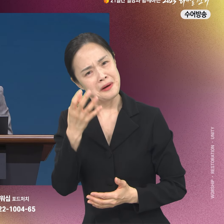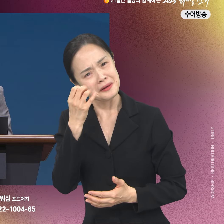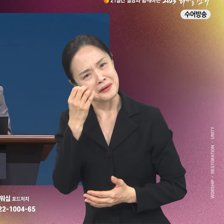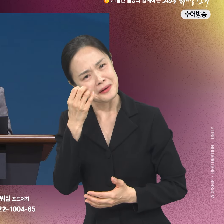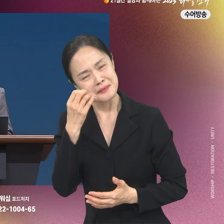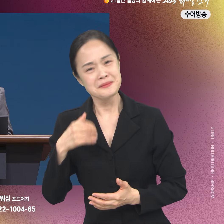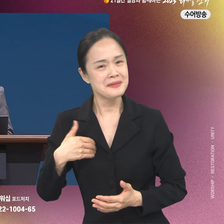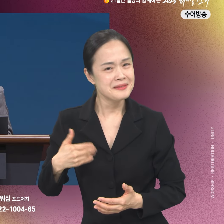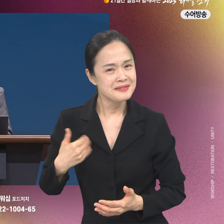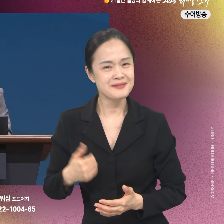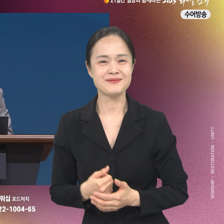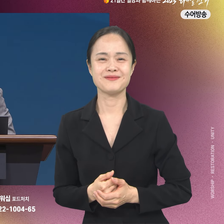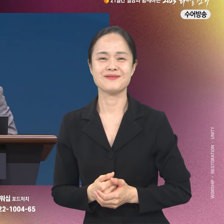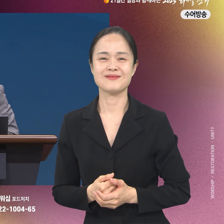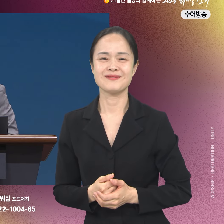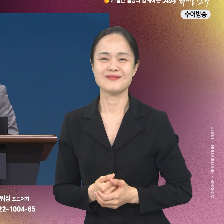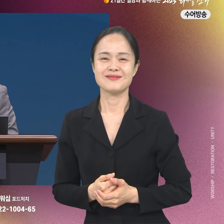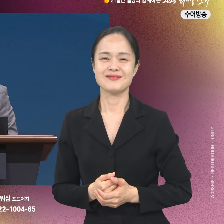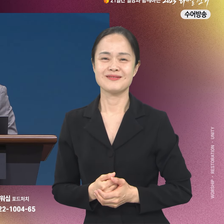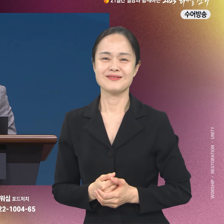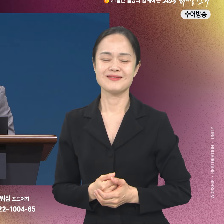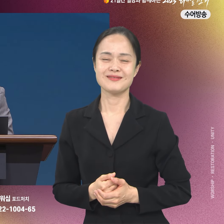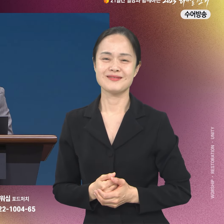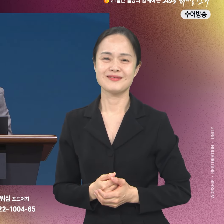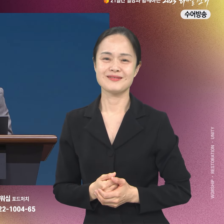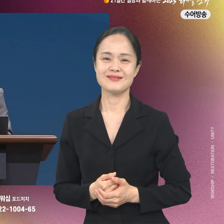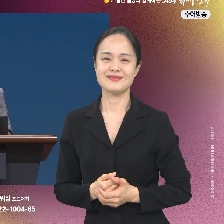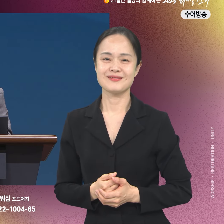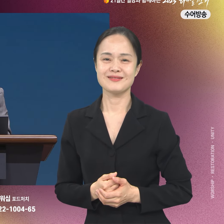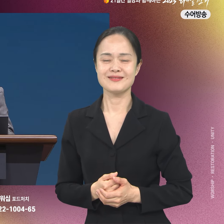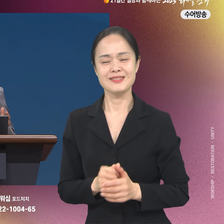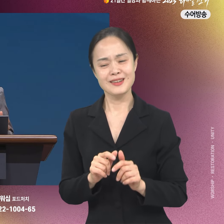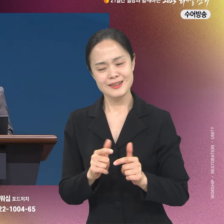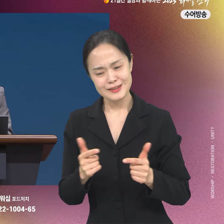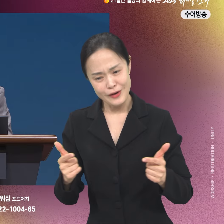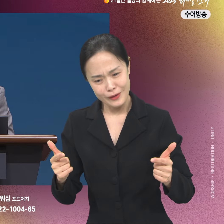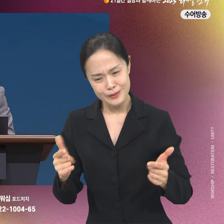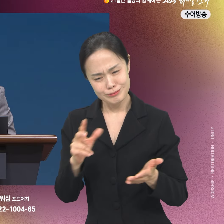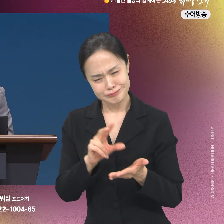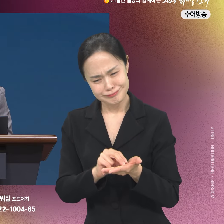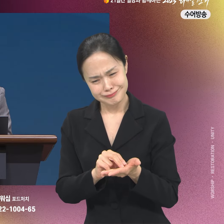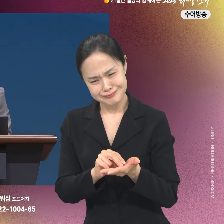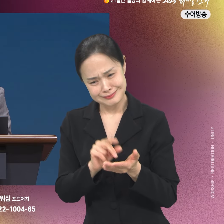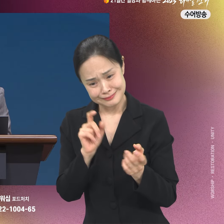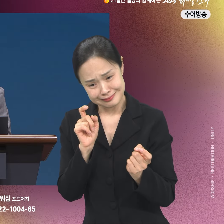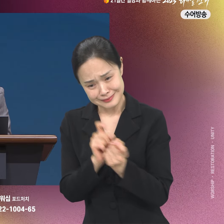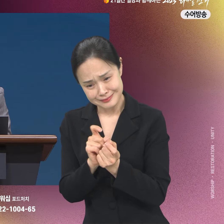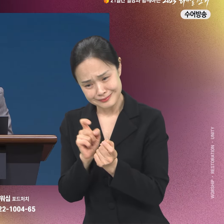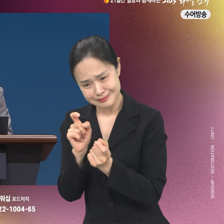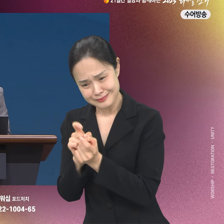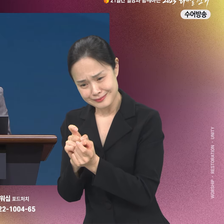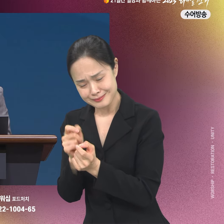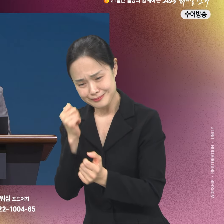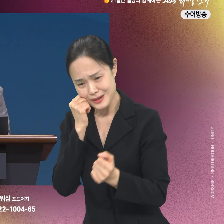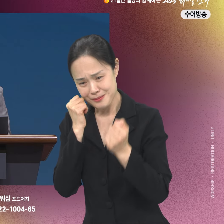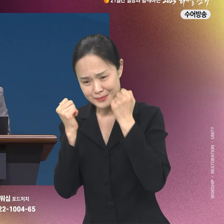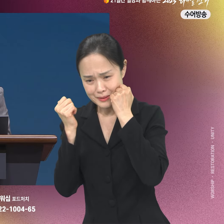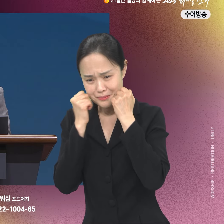영화인들한테 정남이 떨어지게 하는 사건들과 상황들을 많이 저한테